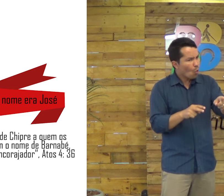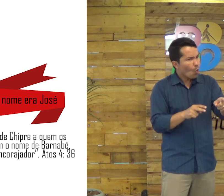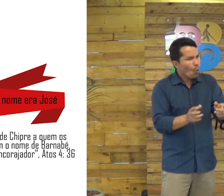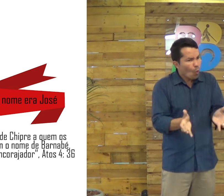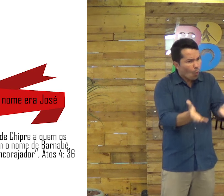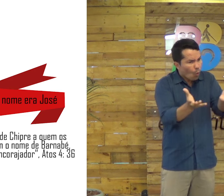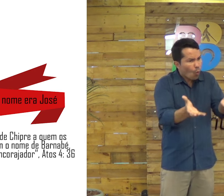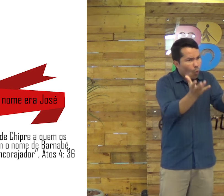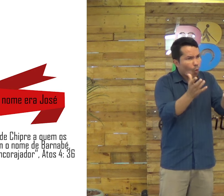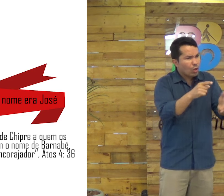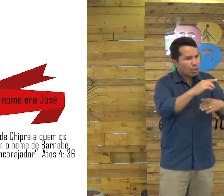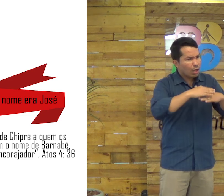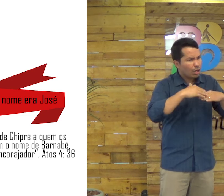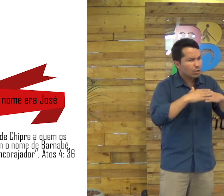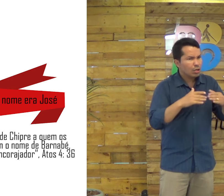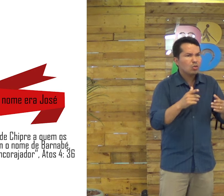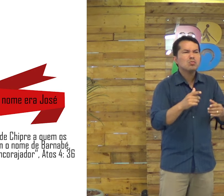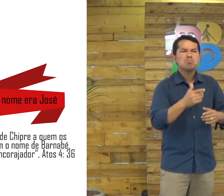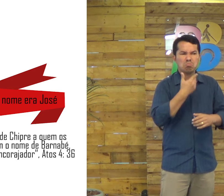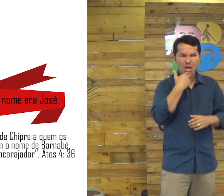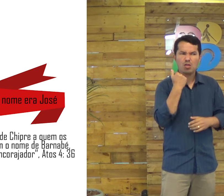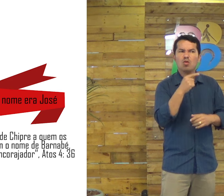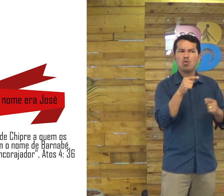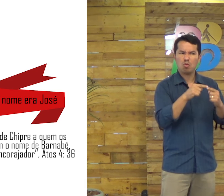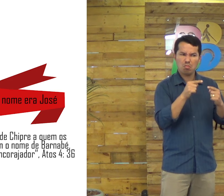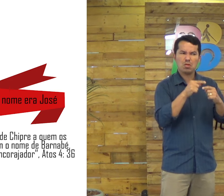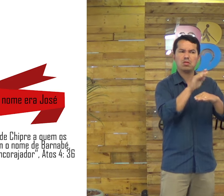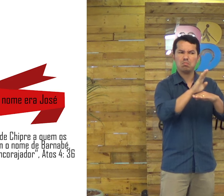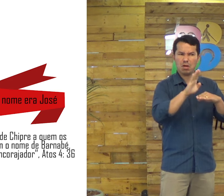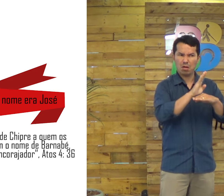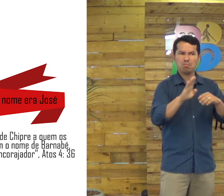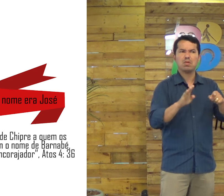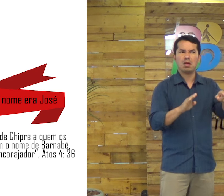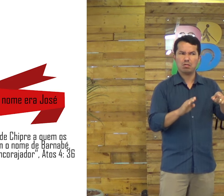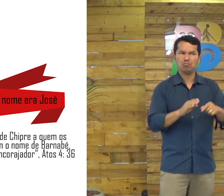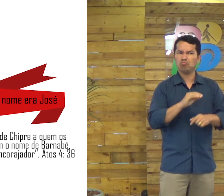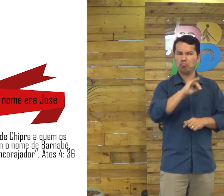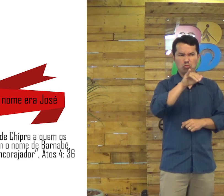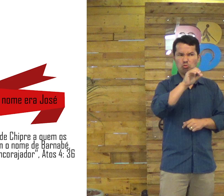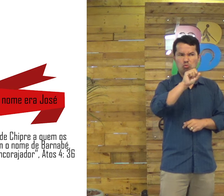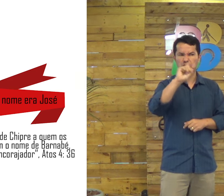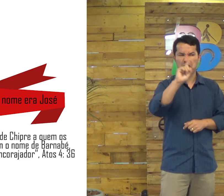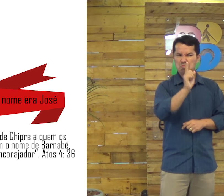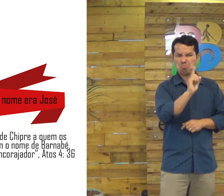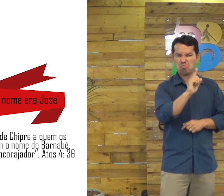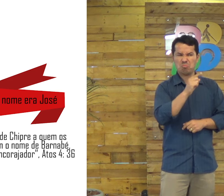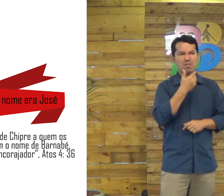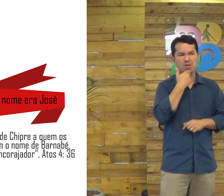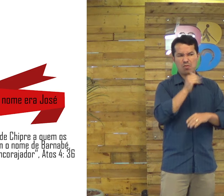as vezes, o discípulo, eles olharam e tal, e perceberam que...